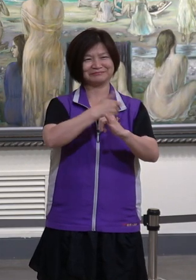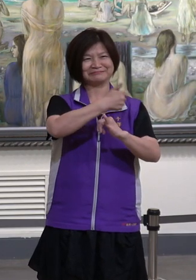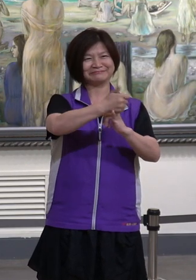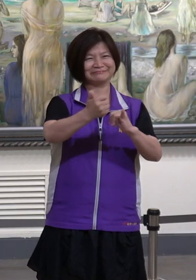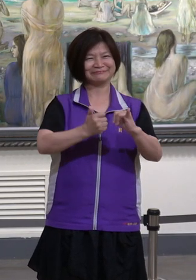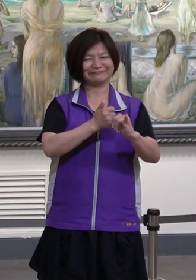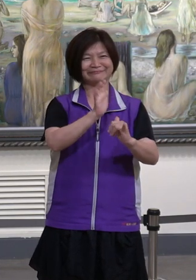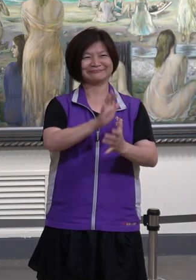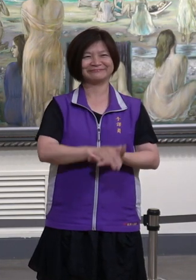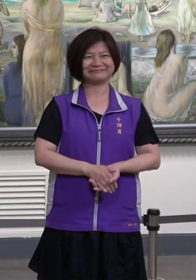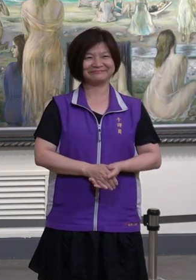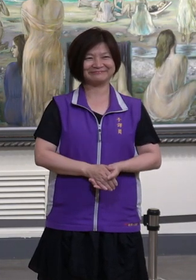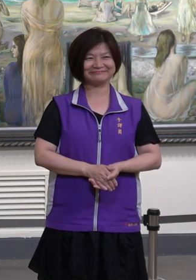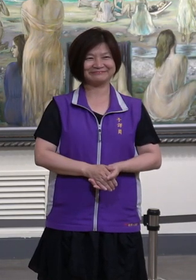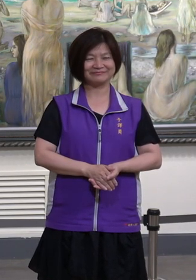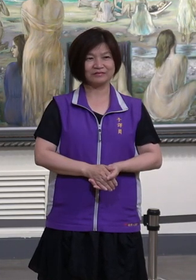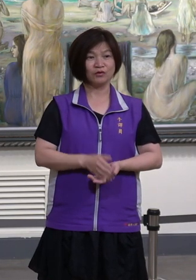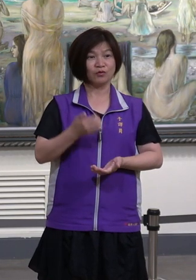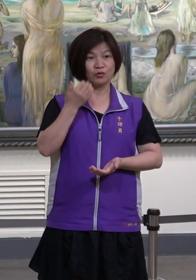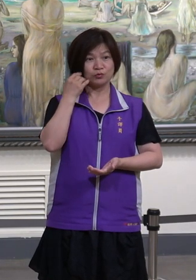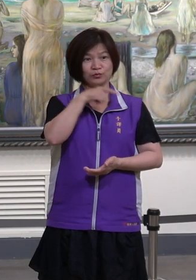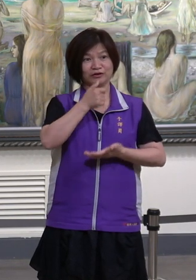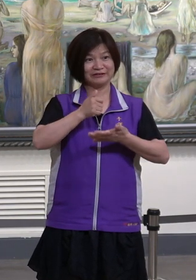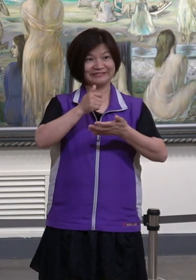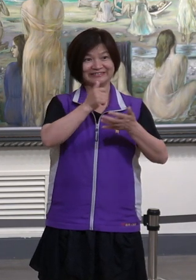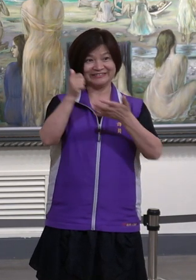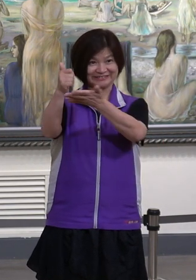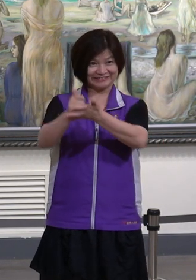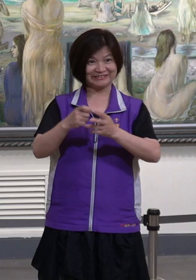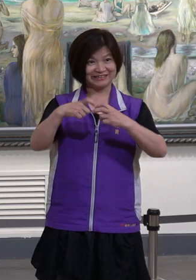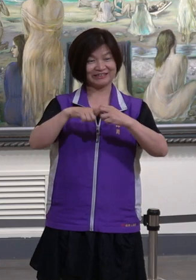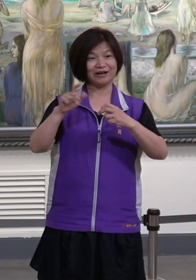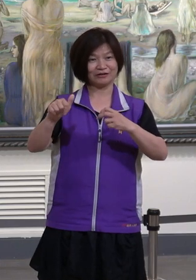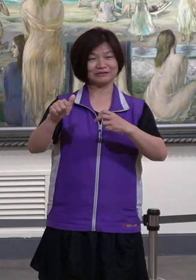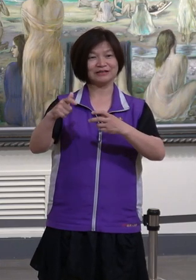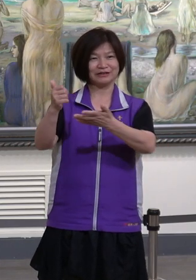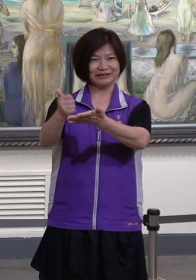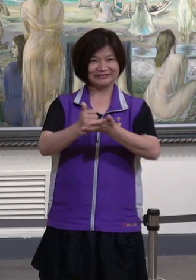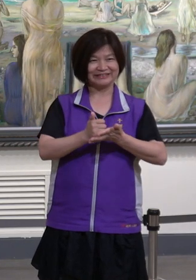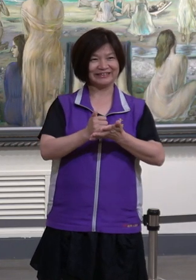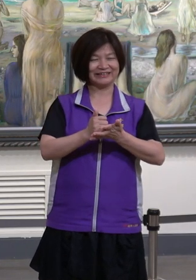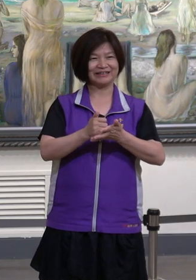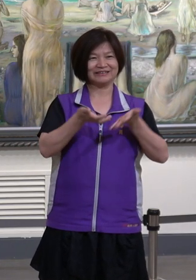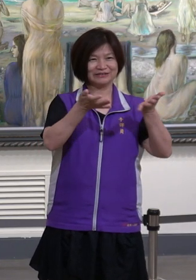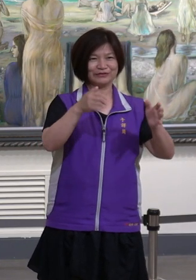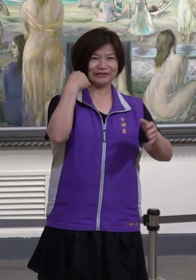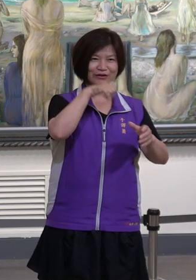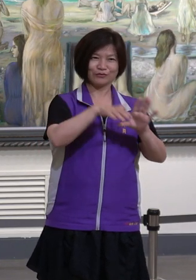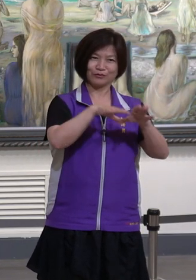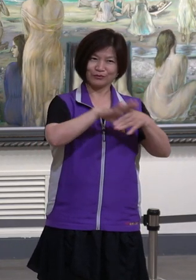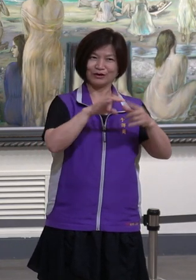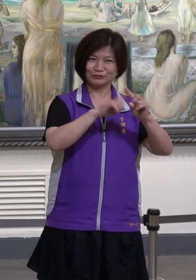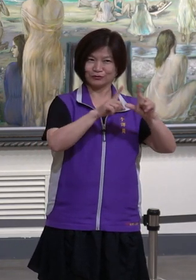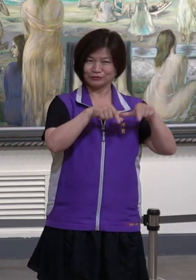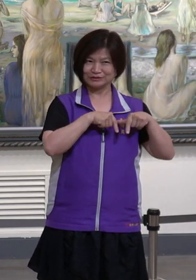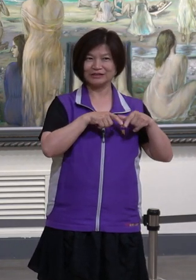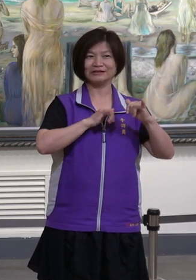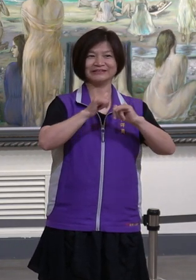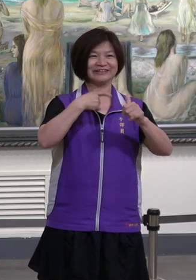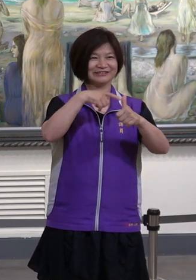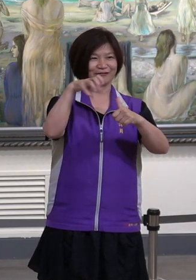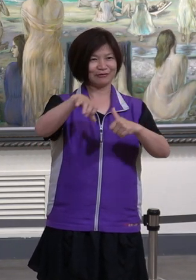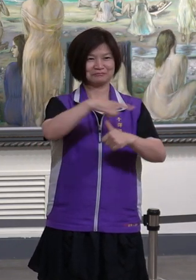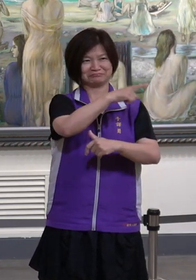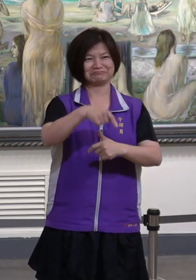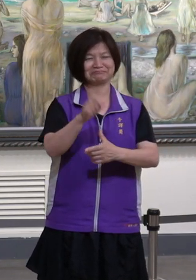台湾的每一个县市，只要来邀请李老师要为台湾的文化中心或者社交馆展览，